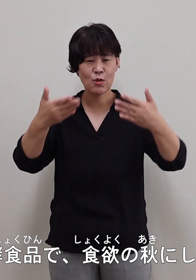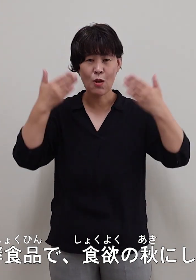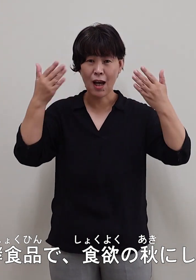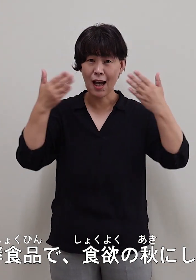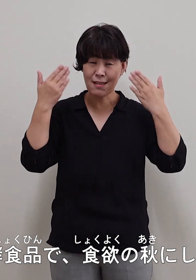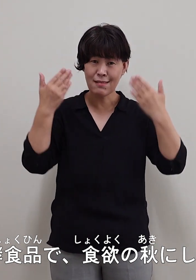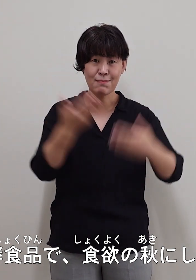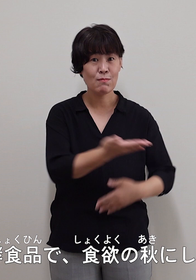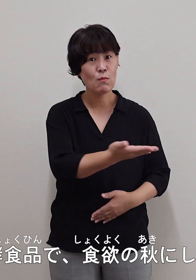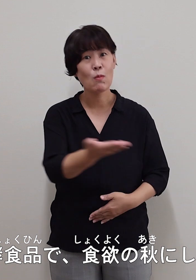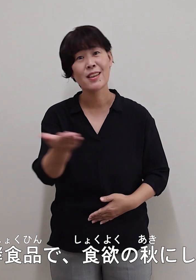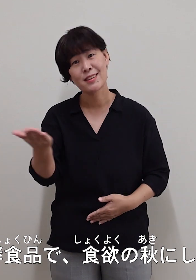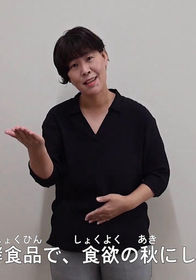か？